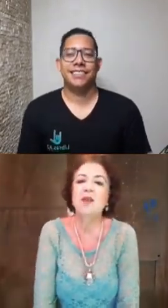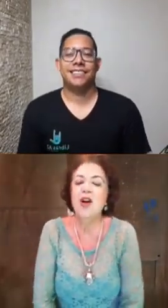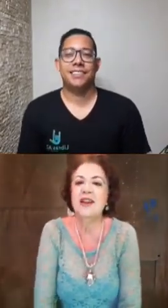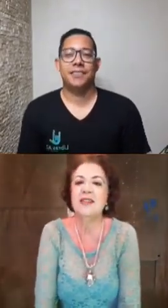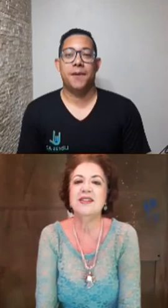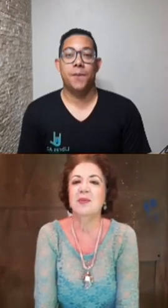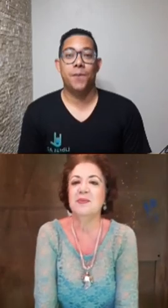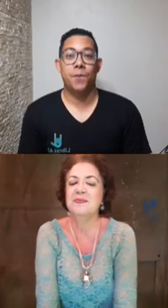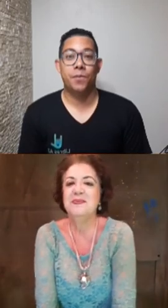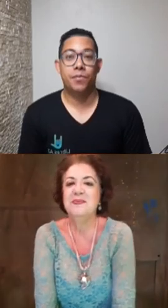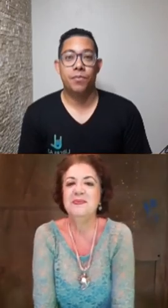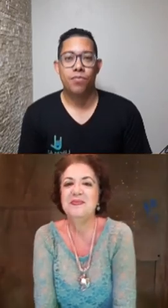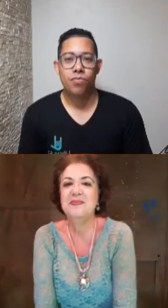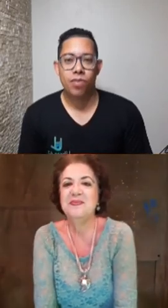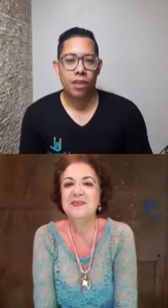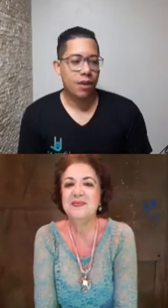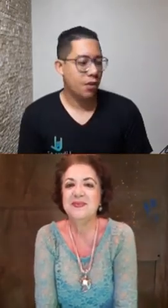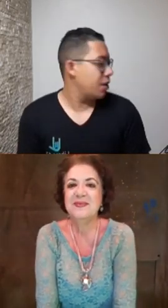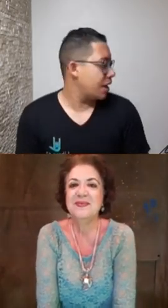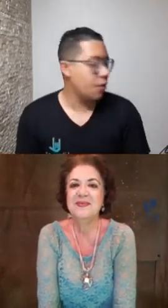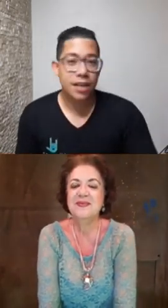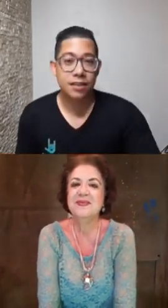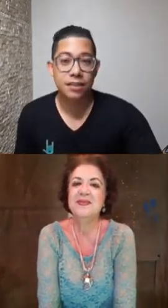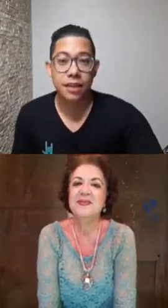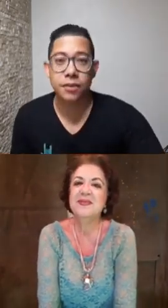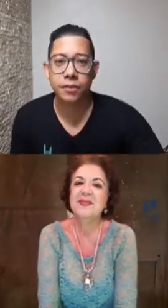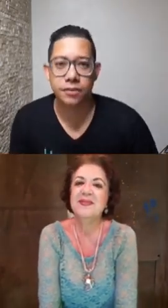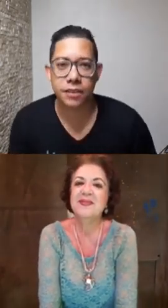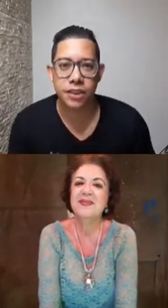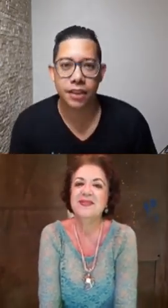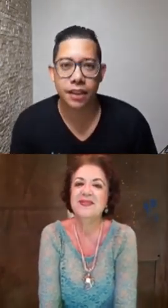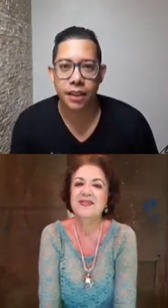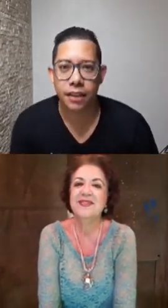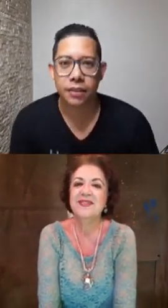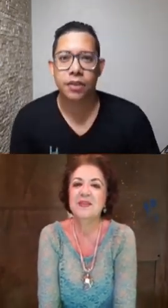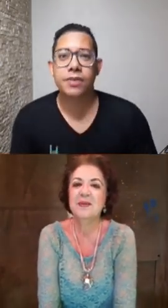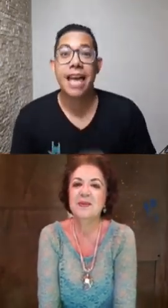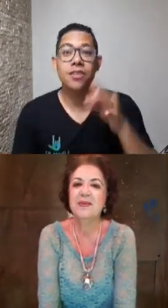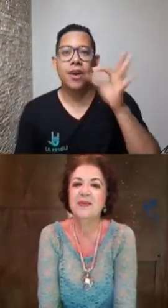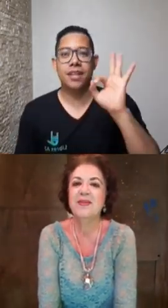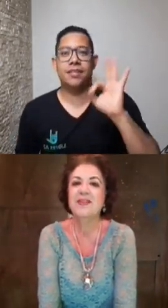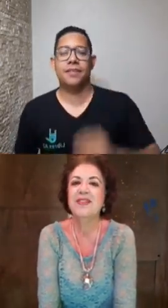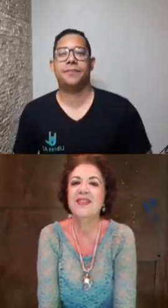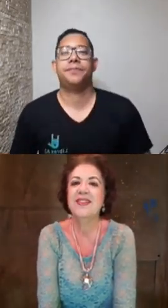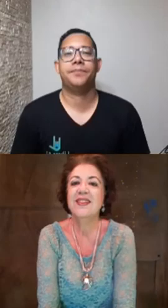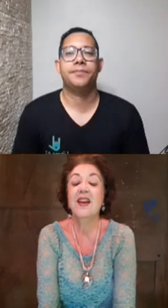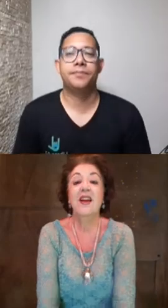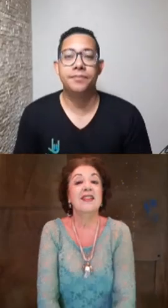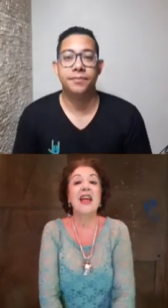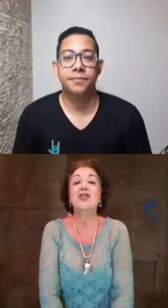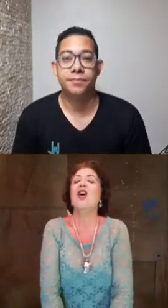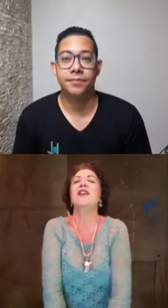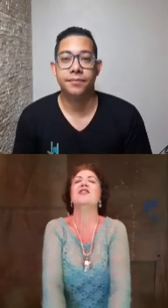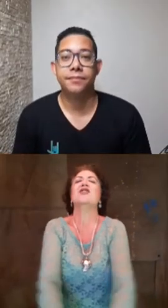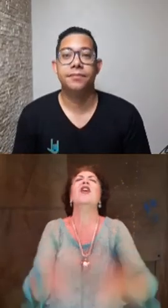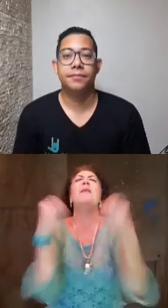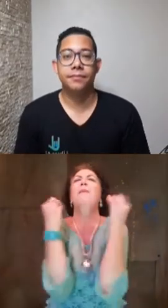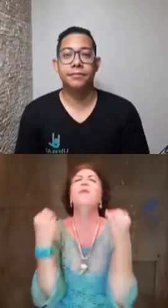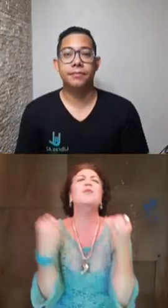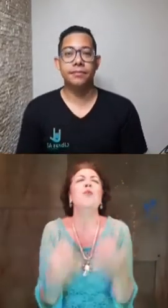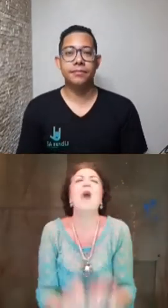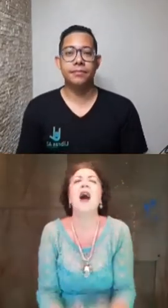Gesiel, que horas são? Olha, agora são 10 horas. 10 horas,